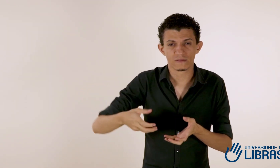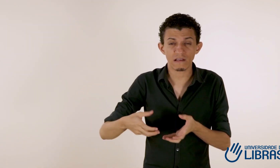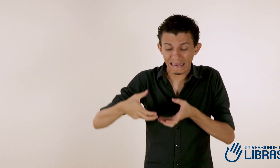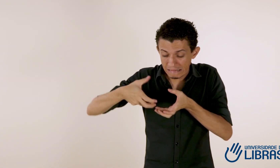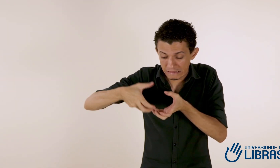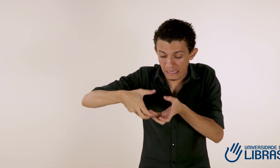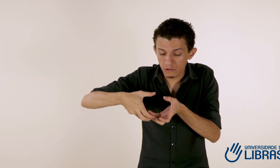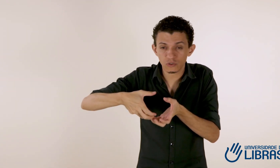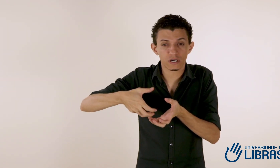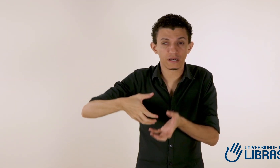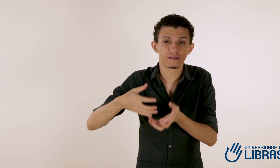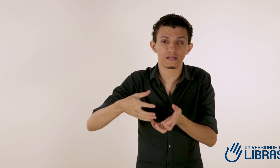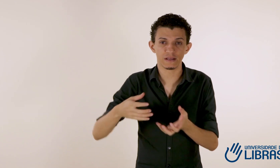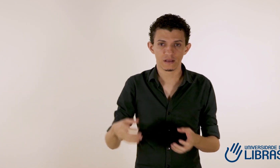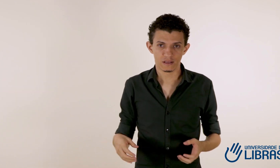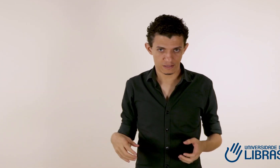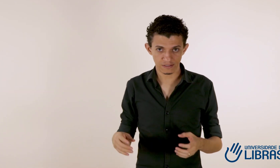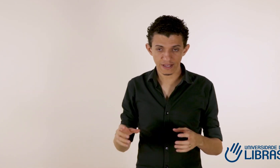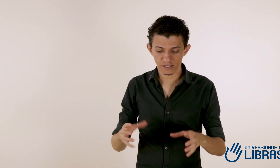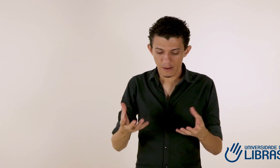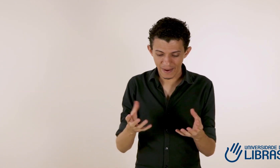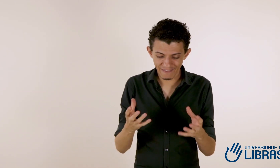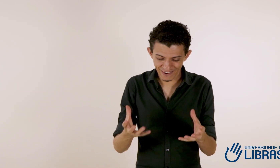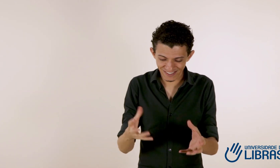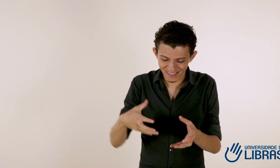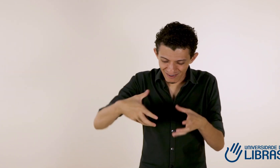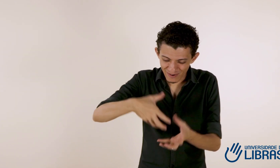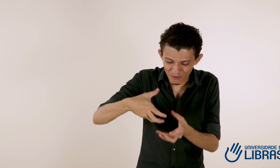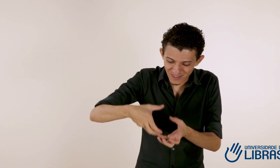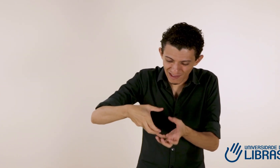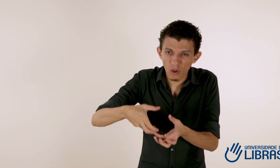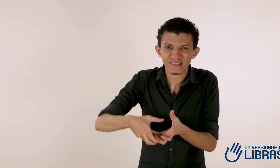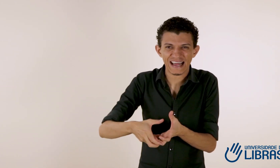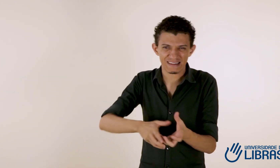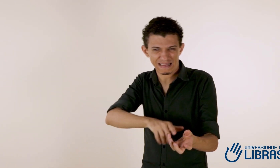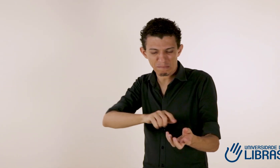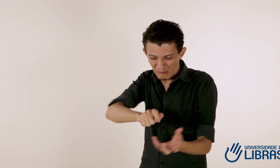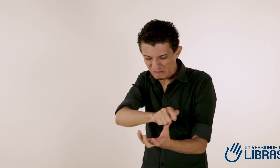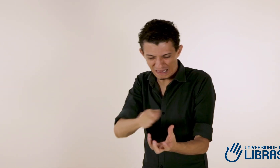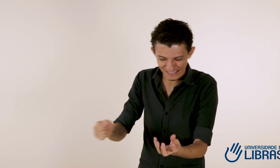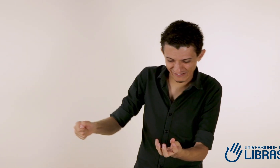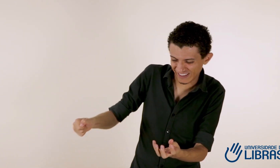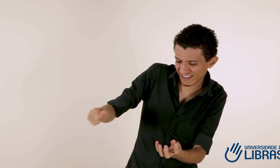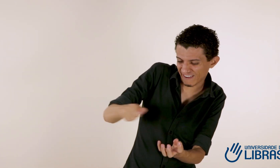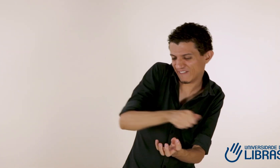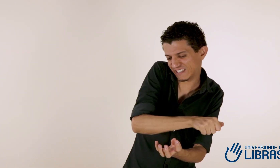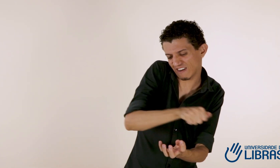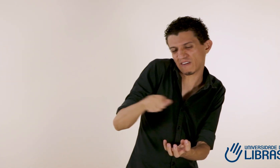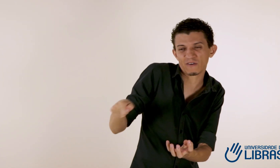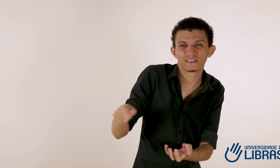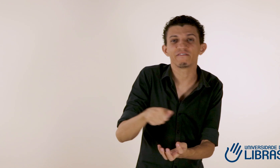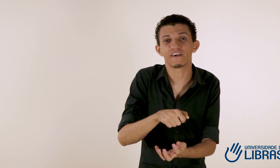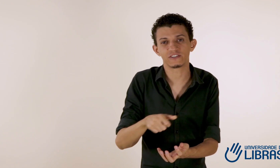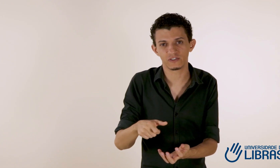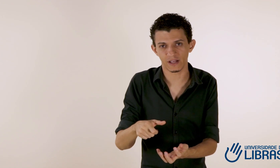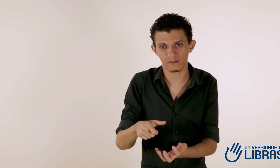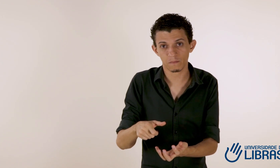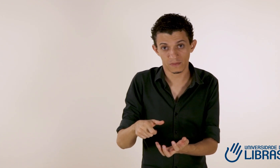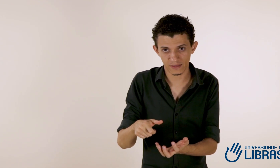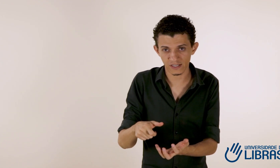tem aquele tanto de caneta ali, entende? Para enfatizar que o negócio está lotado, está abarrotado, você vai tentar fechar, o negócio nem fecha direito, entende?